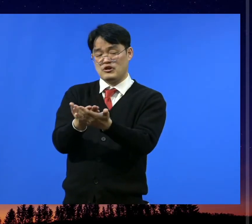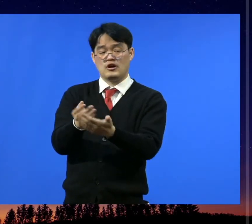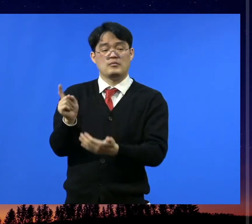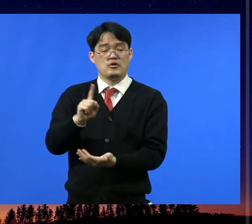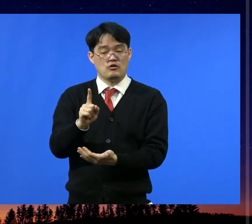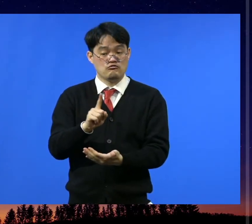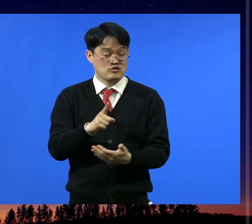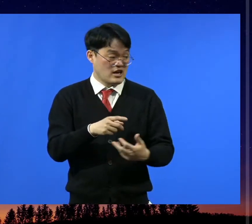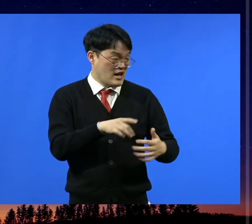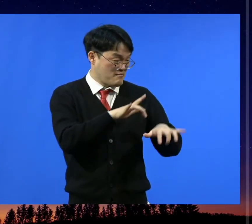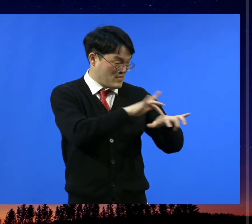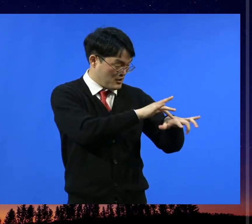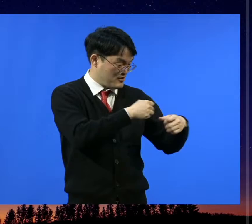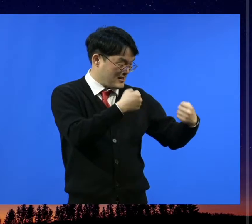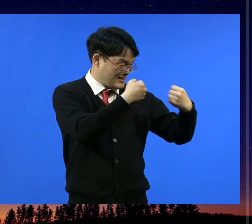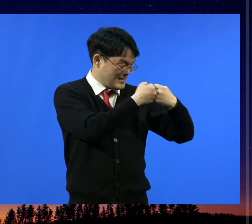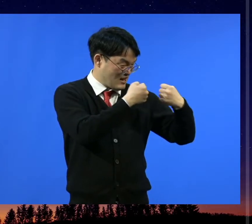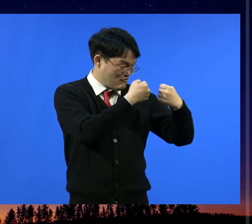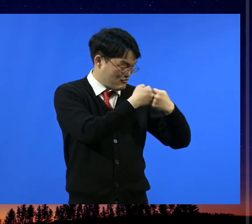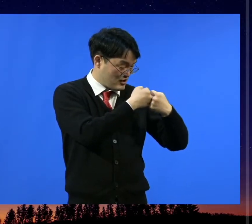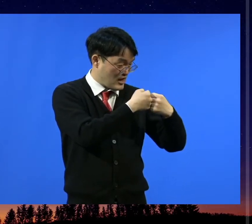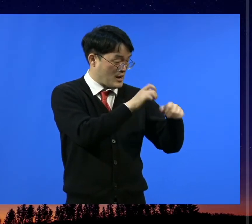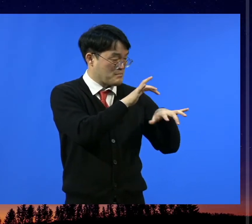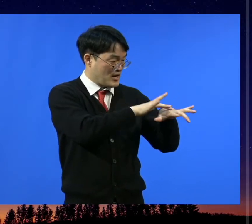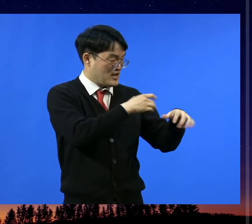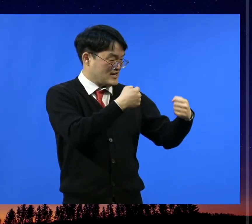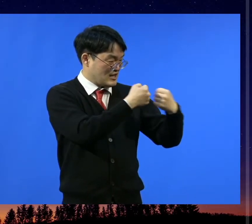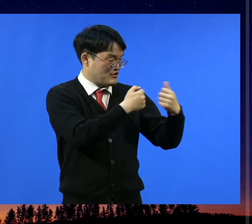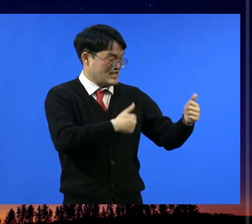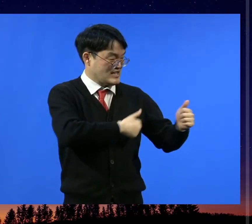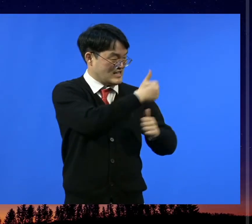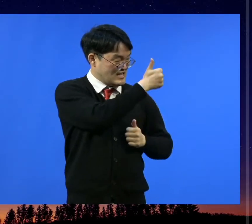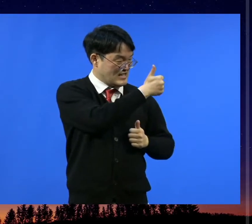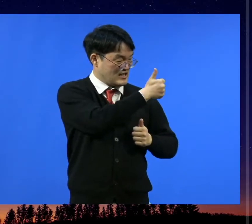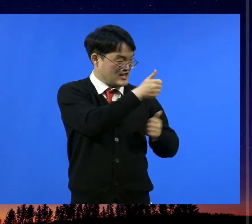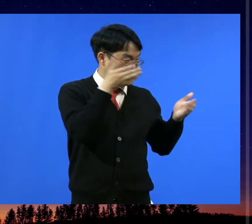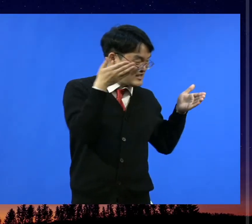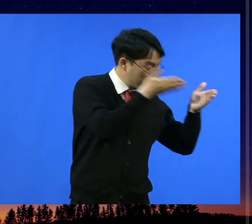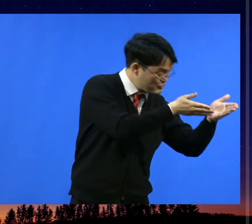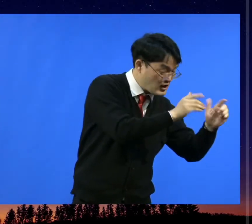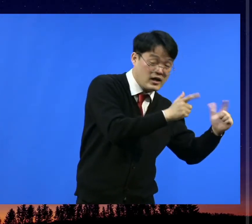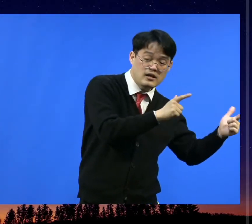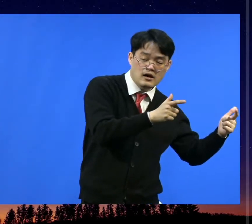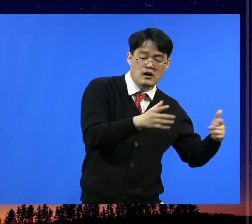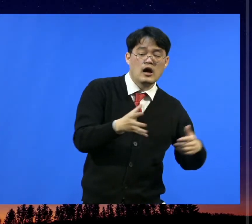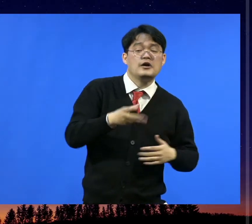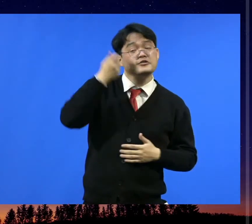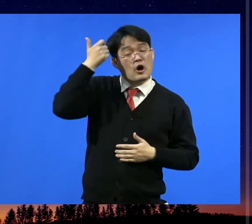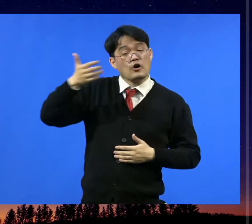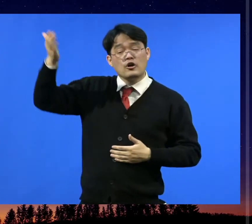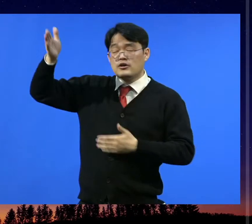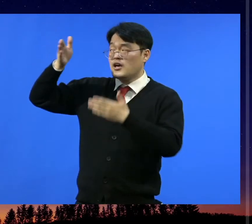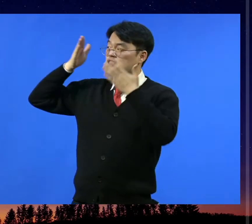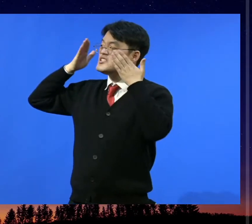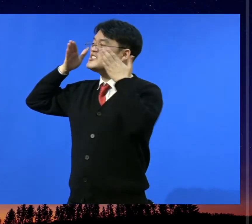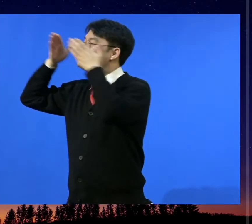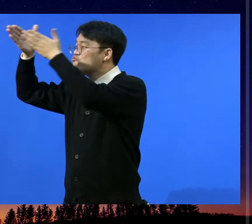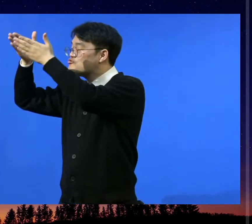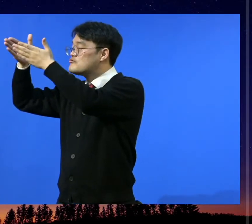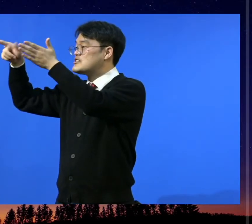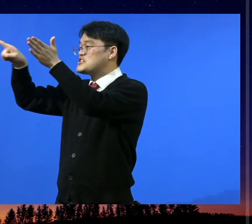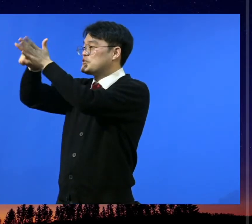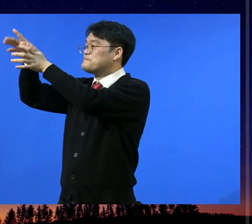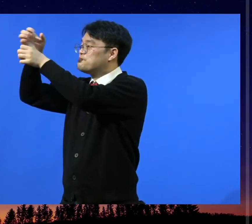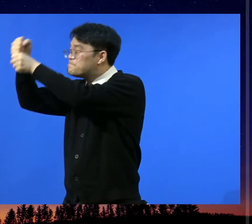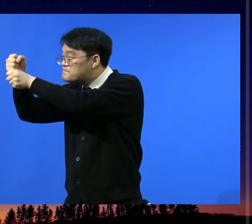마귀와 싸우기 위해서 마귀에게 초점을 두는 게 아니에요. 성령께 전적으로 의존하고 성령께 민감하고